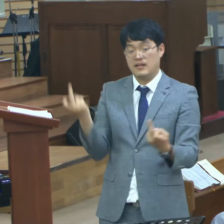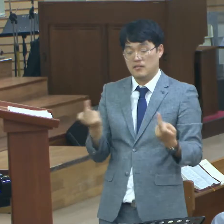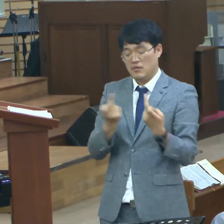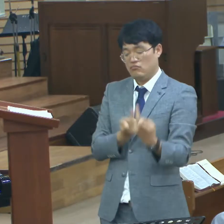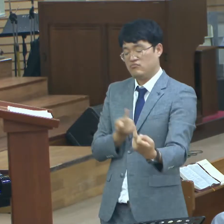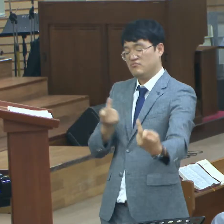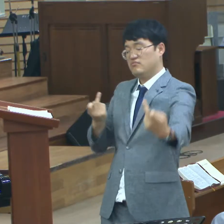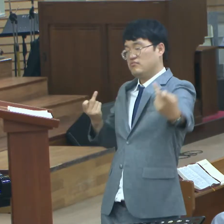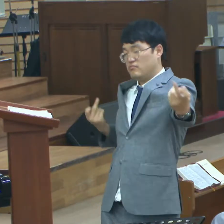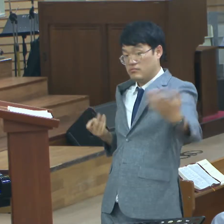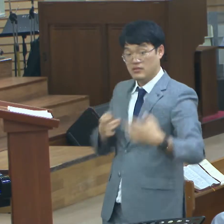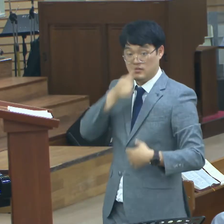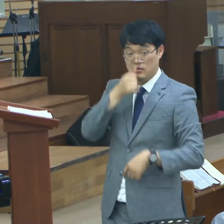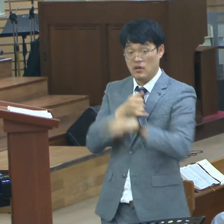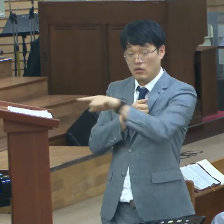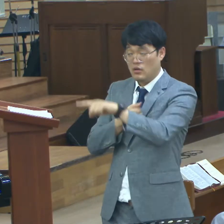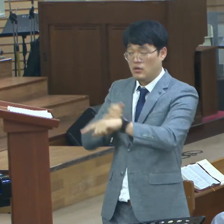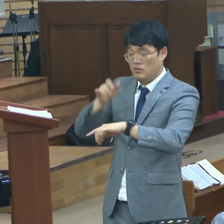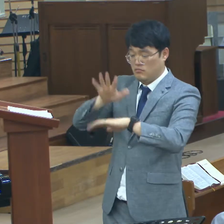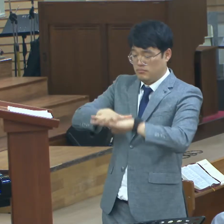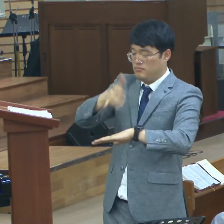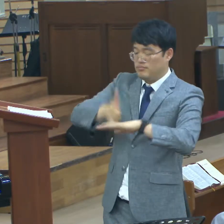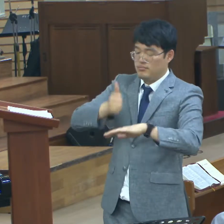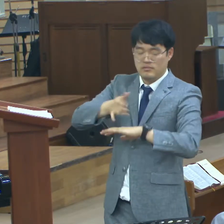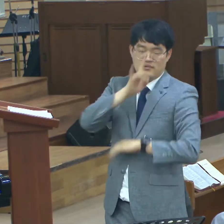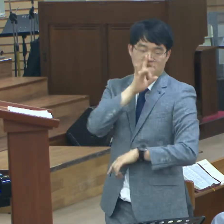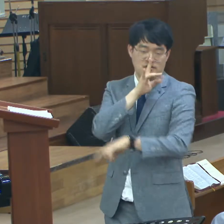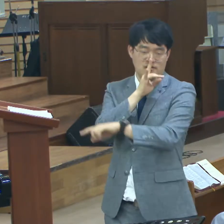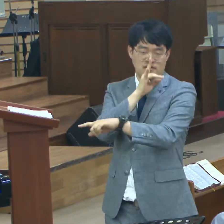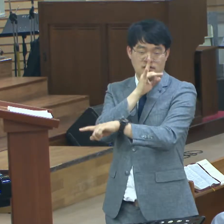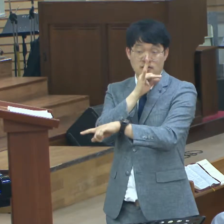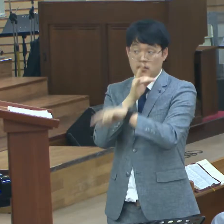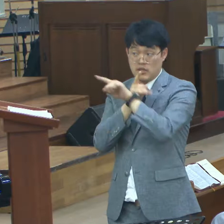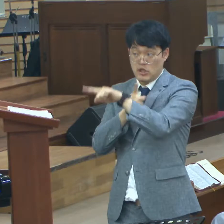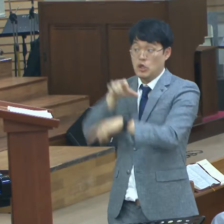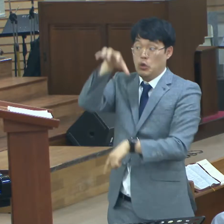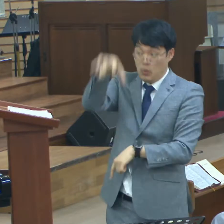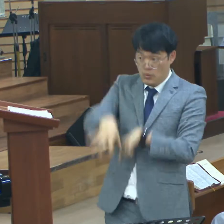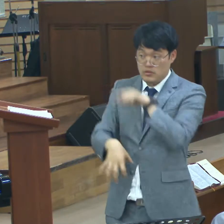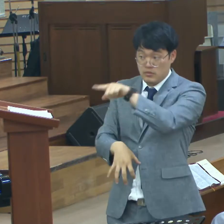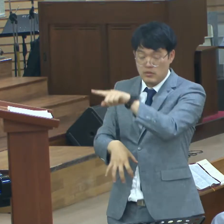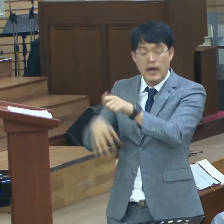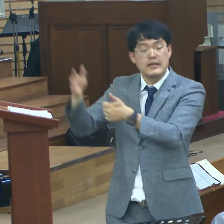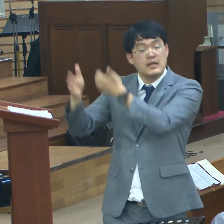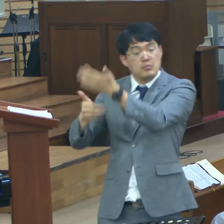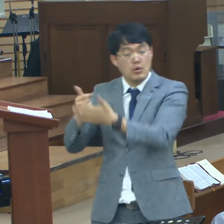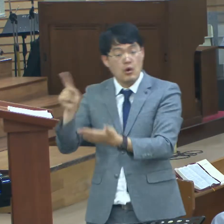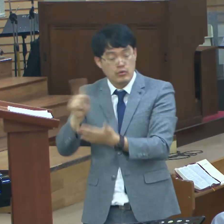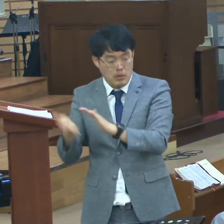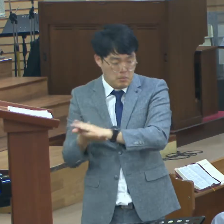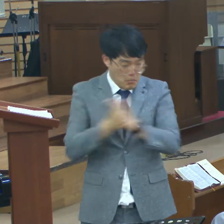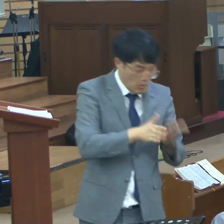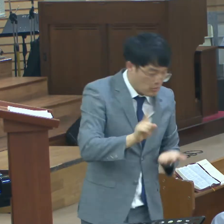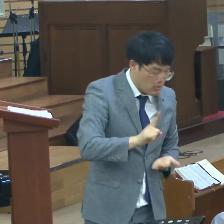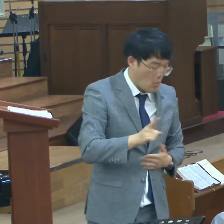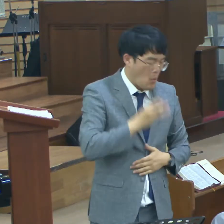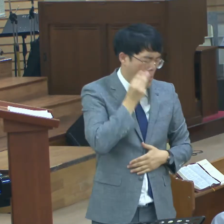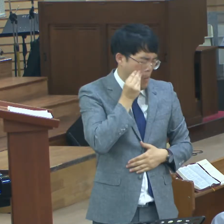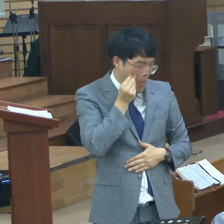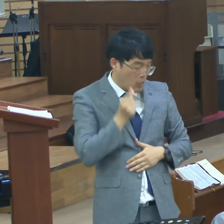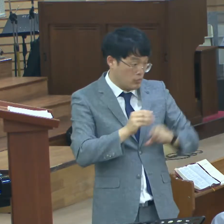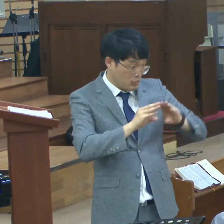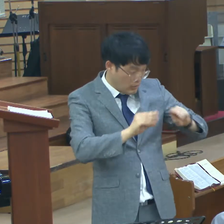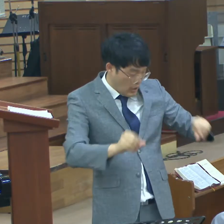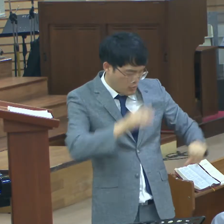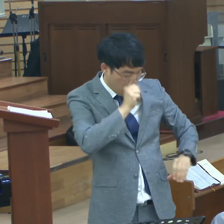그러니까 여기는 농사 못 짓는 거예요. 그런데 하나님께서 이곳을 기름진 밭이 되게 하겠다. 그러면 산을